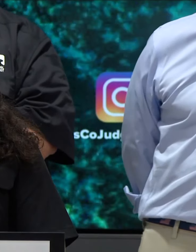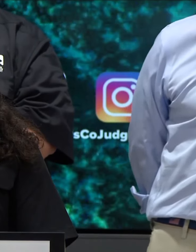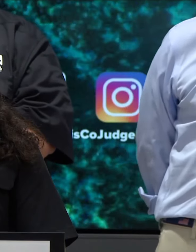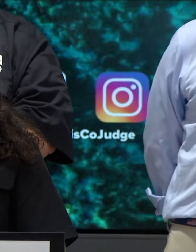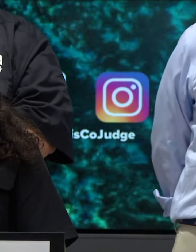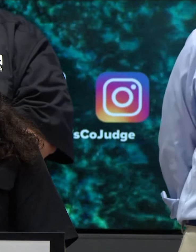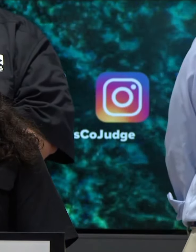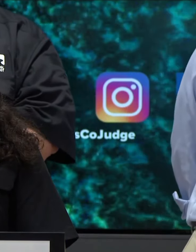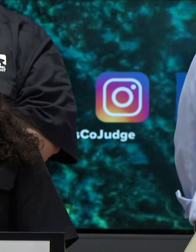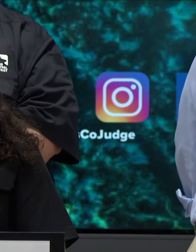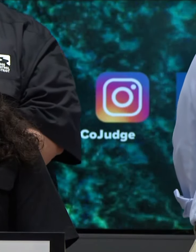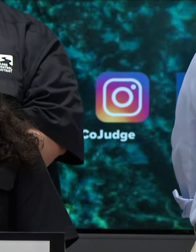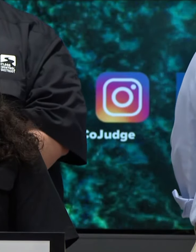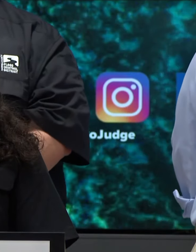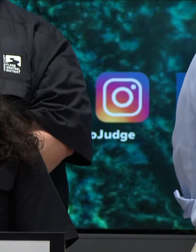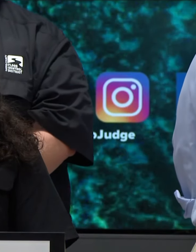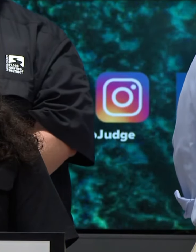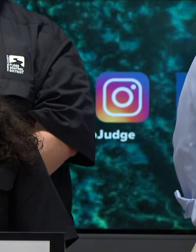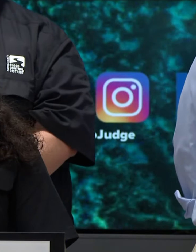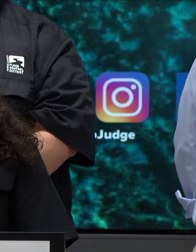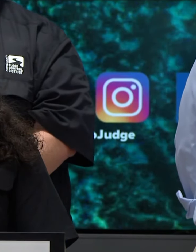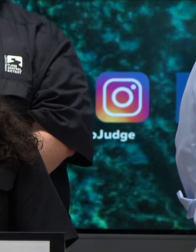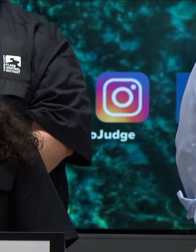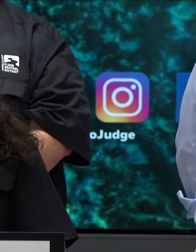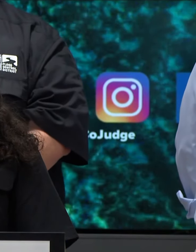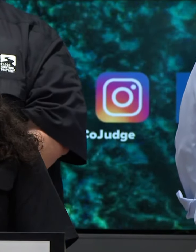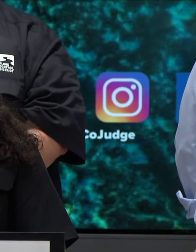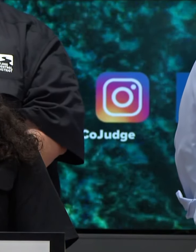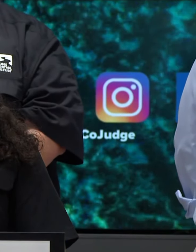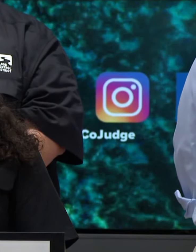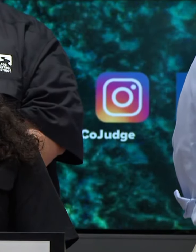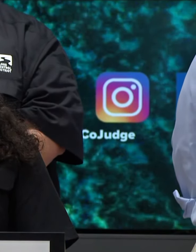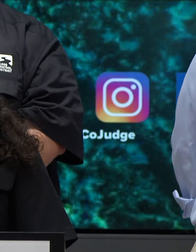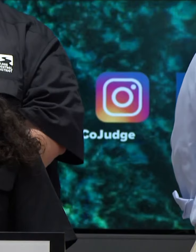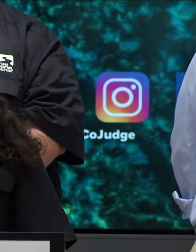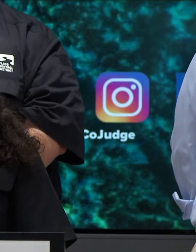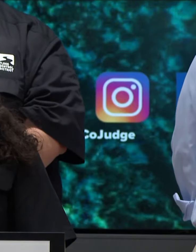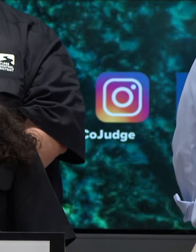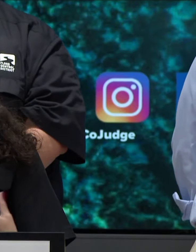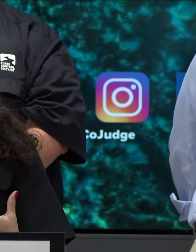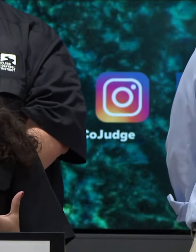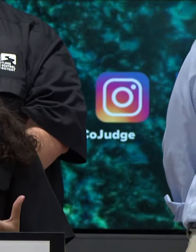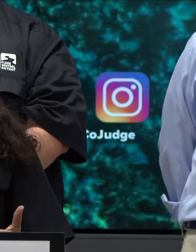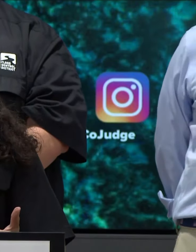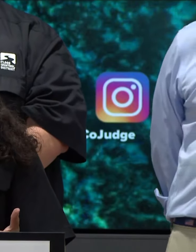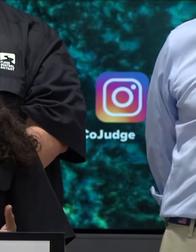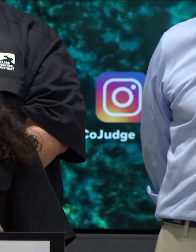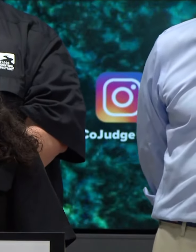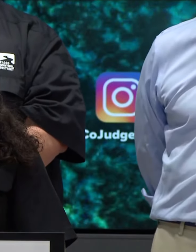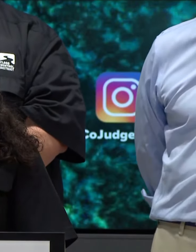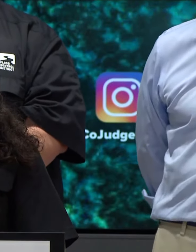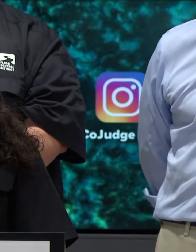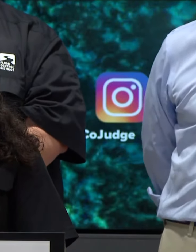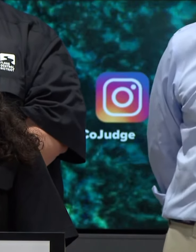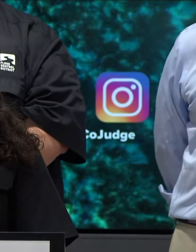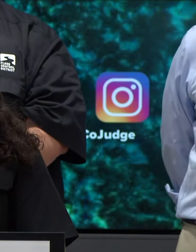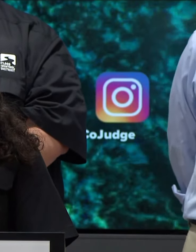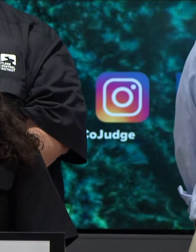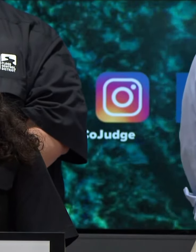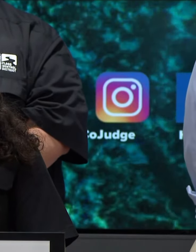centros comunitarios, centros multipropósito, lugares donde normalmente pueda ir actividades, puede que estén cerrados.